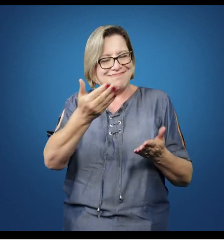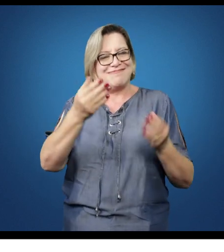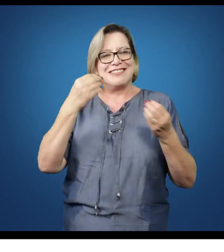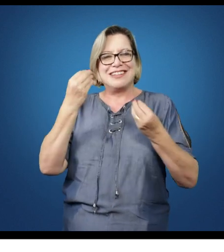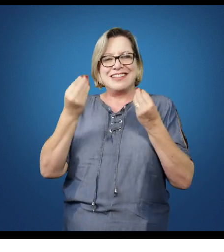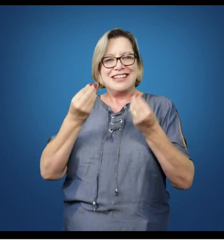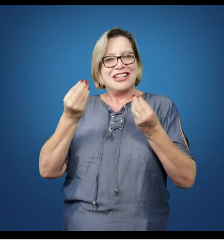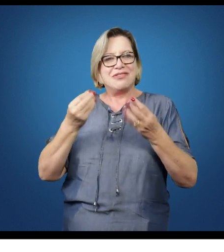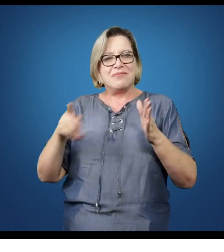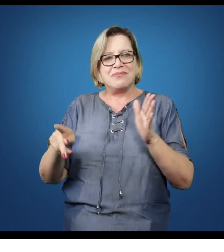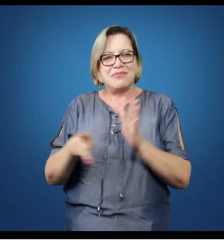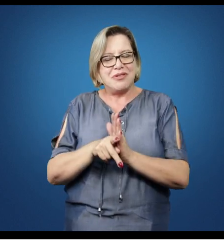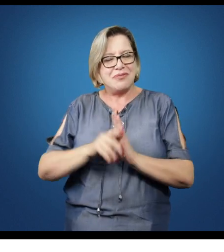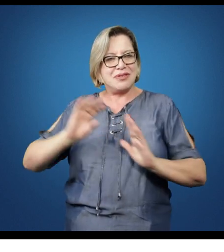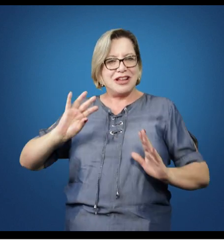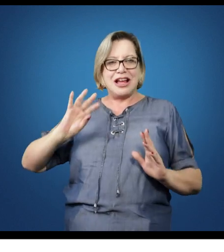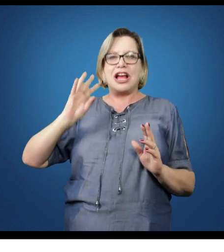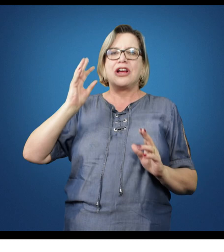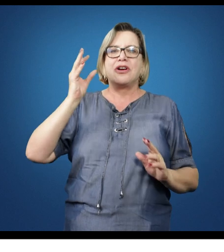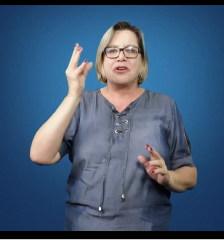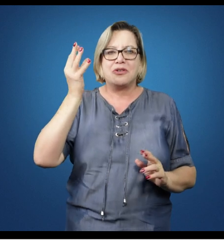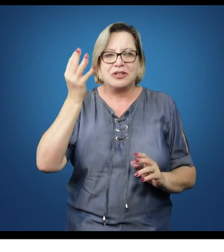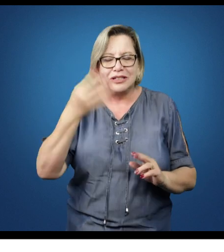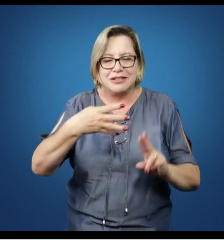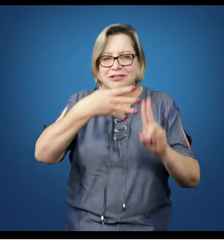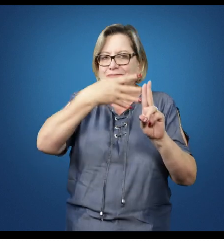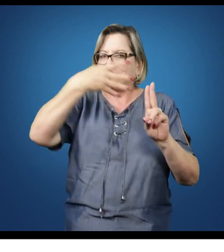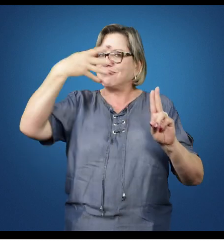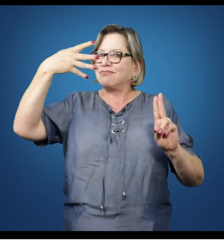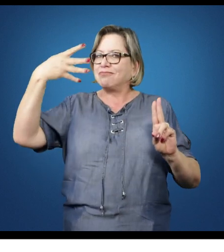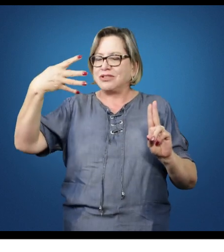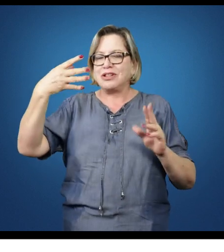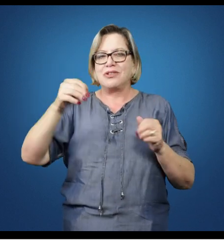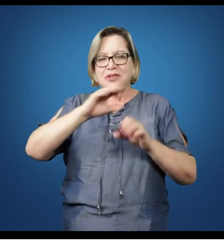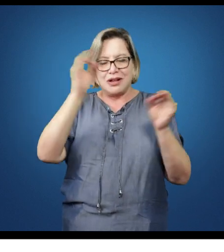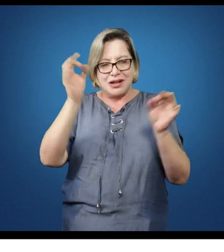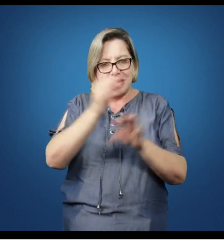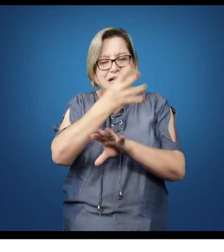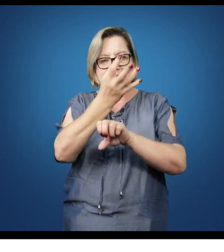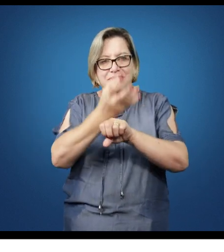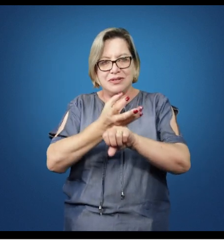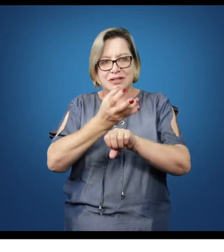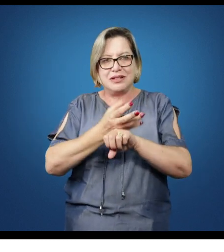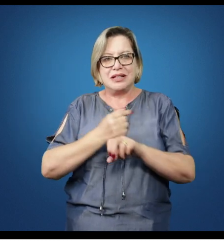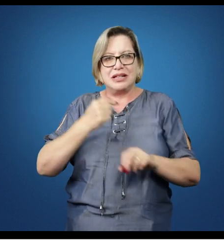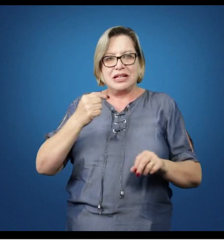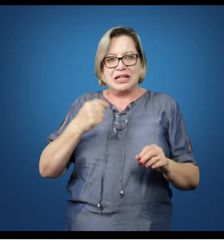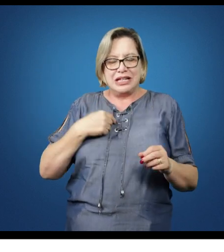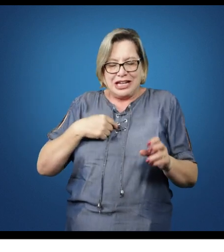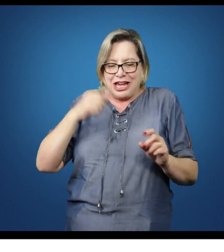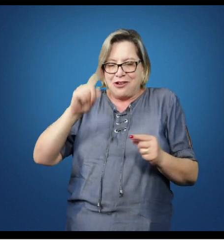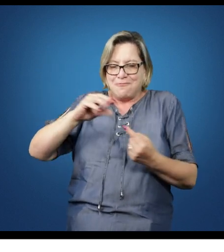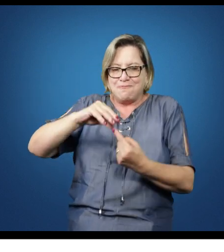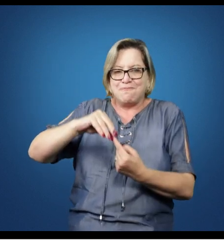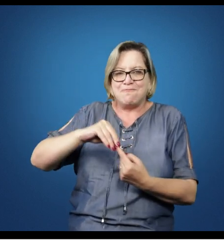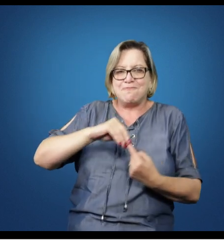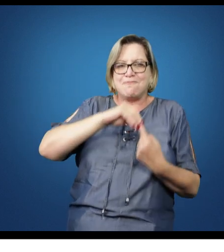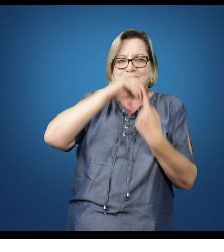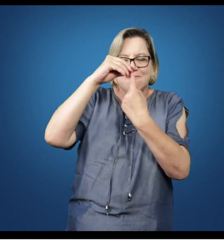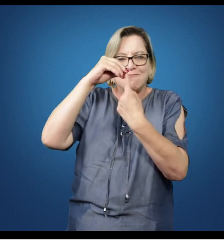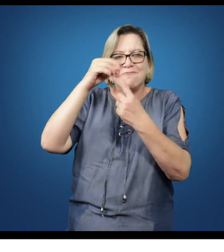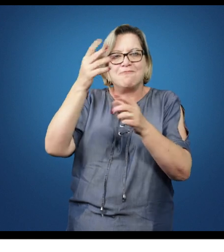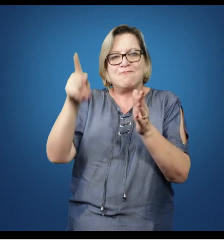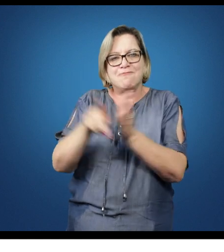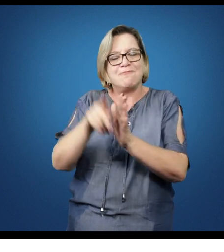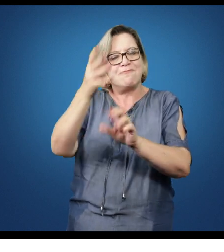relação a nosso evento a na quarta unidade no fechamento da disciplina e que é o cerne dessa dessa disciplina então